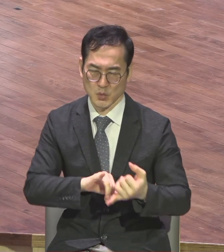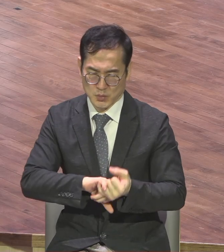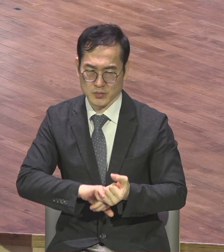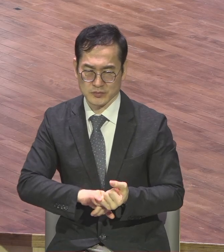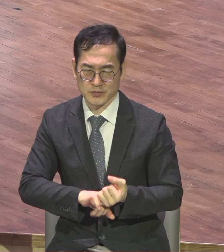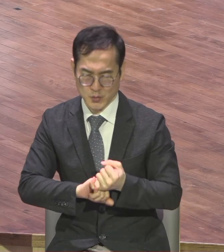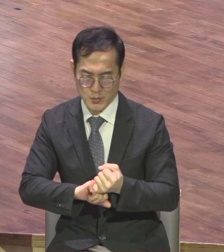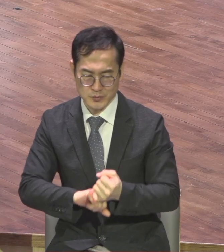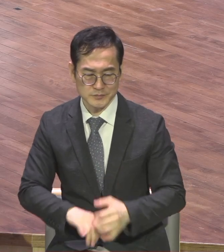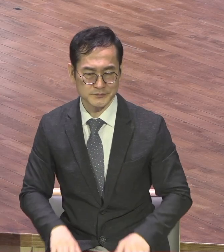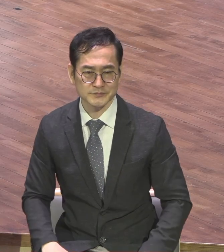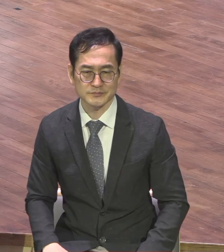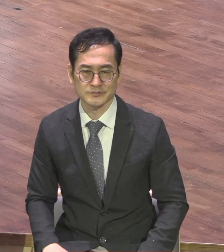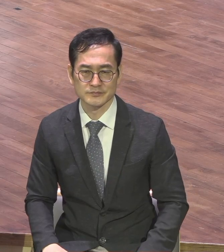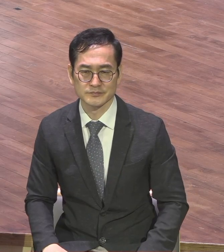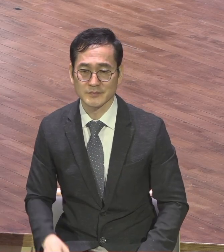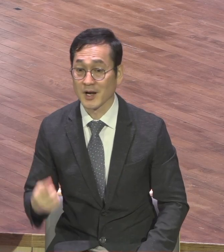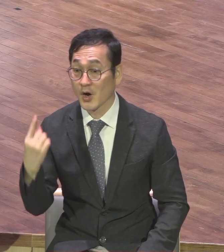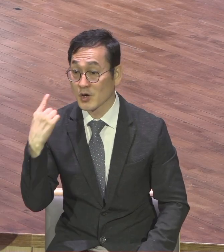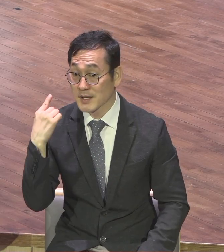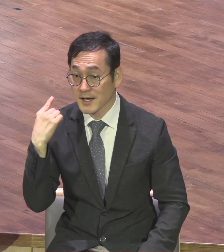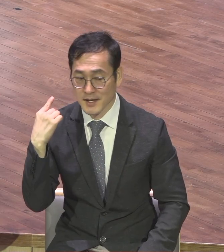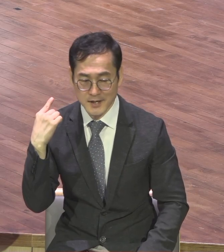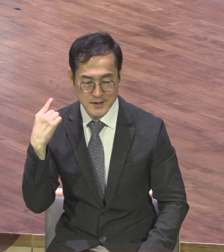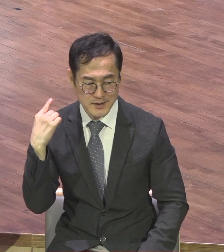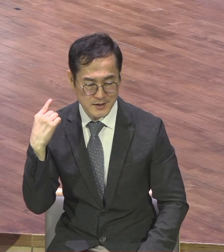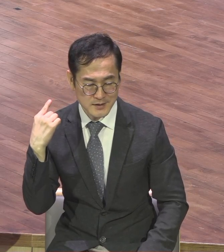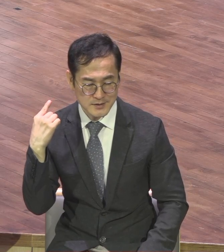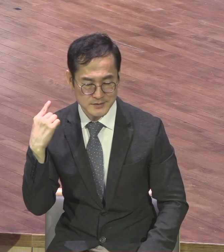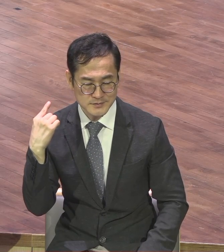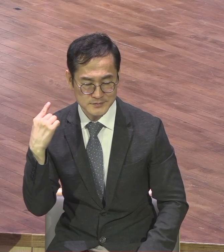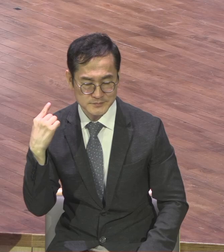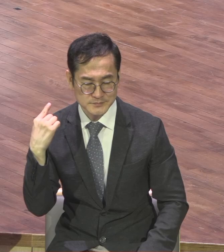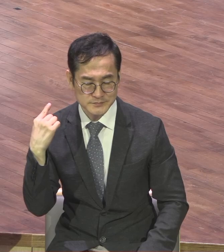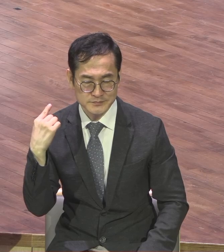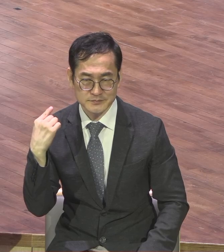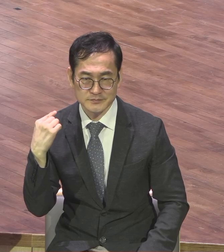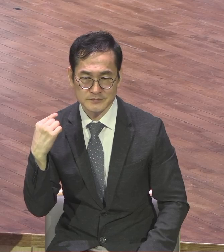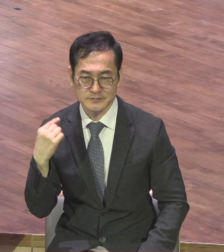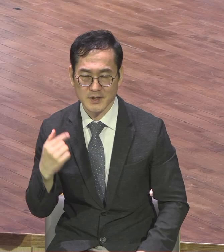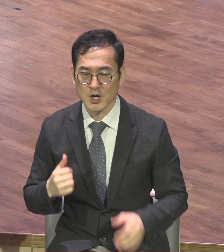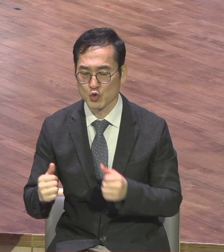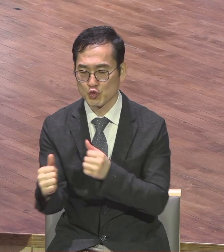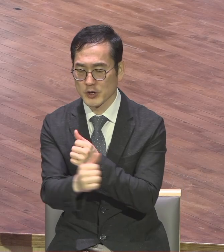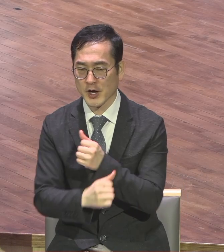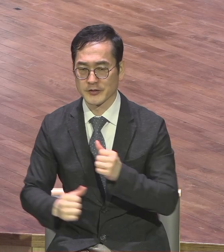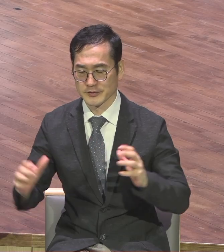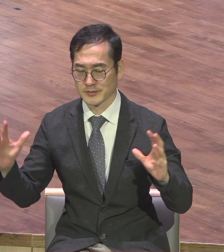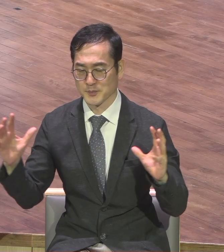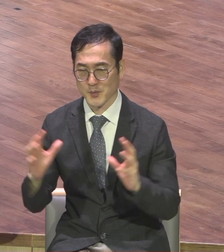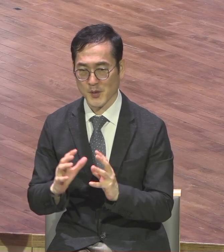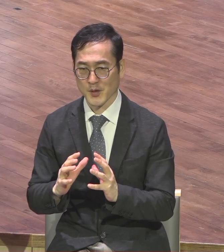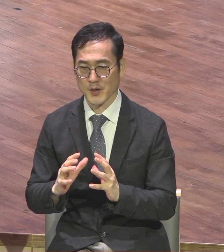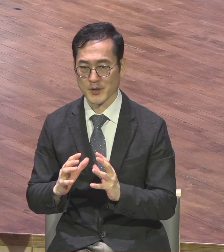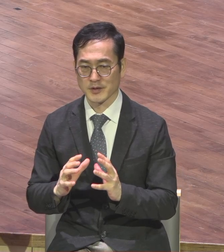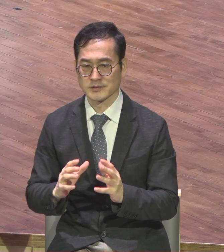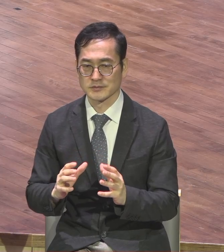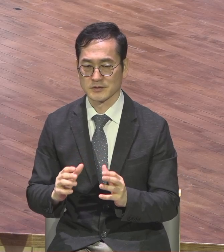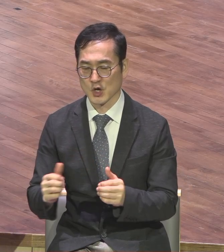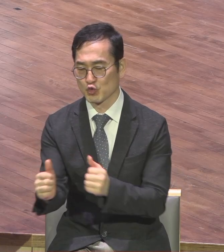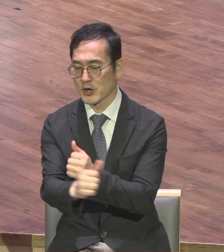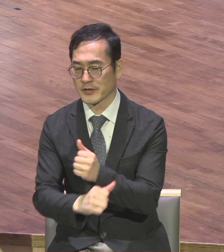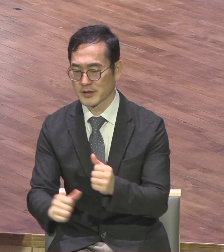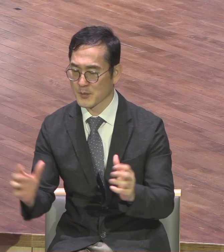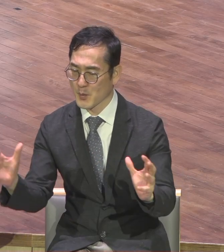것처럼 위원장단 한 40명 그렇게 모여서 교제하는 모습에 제가